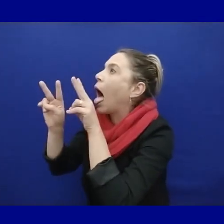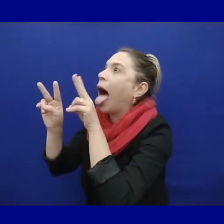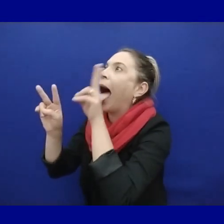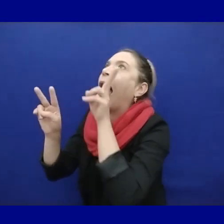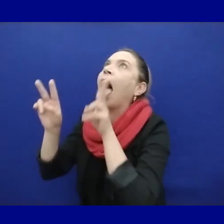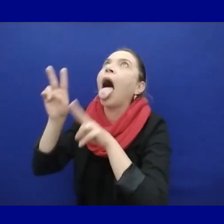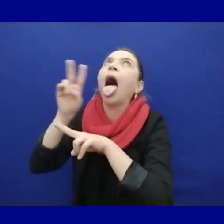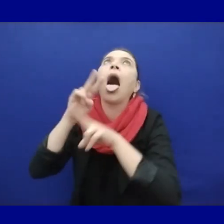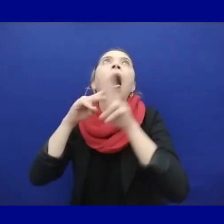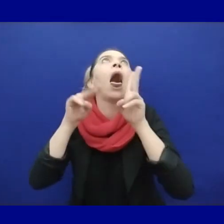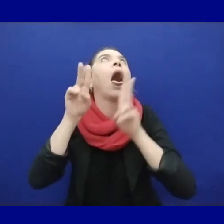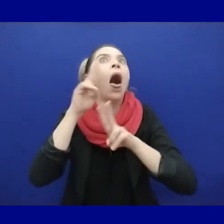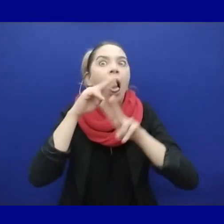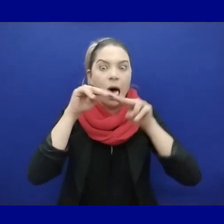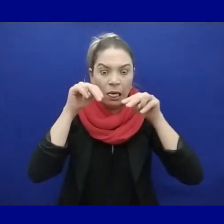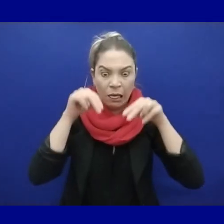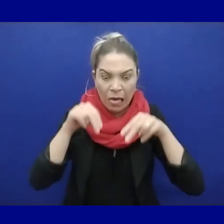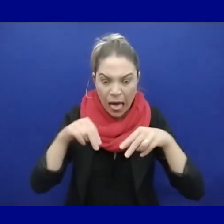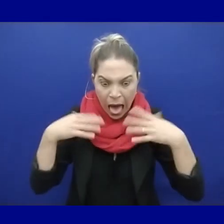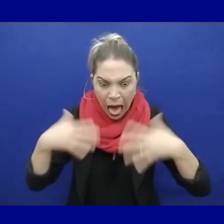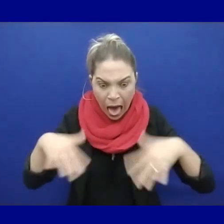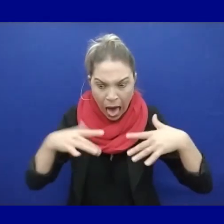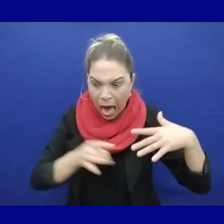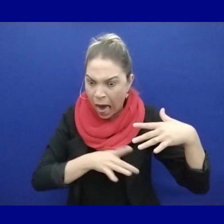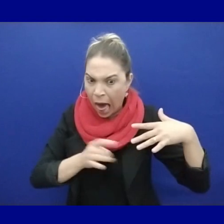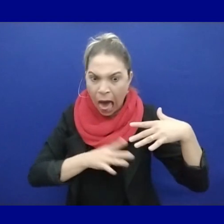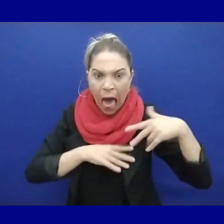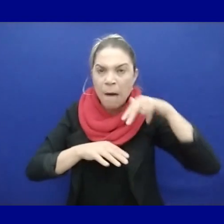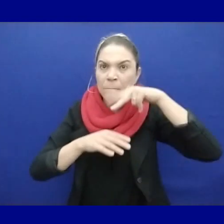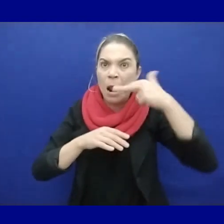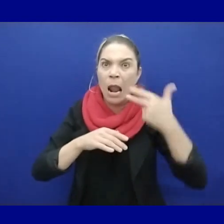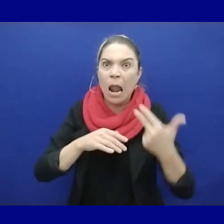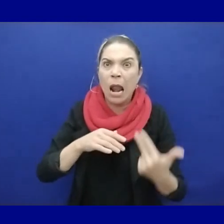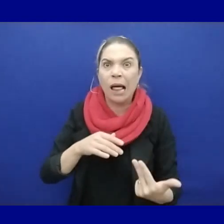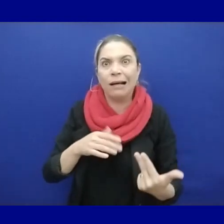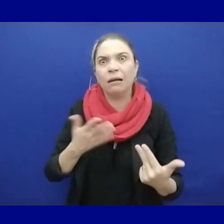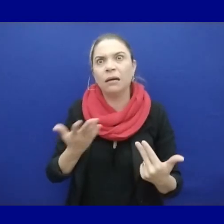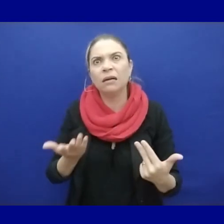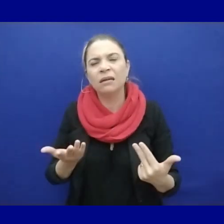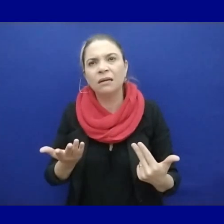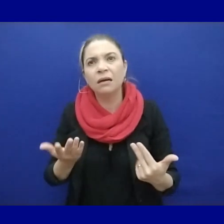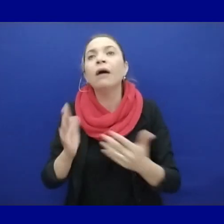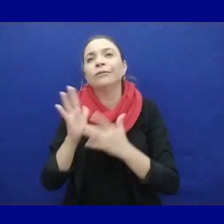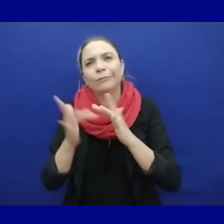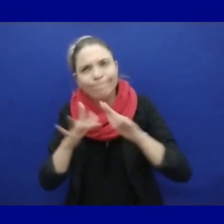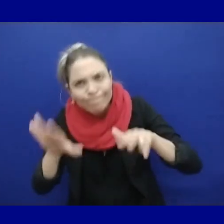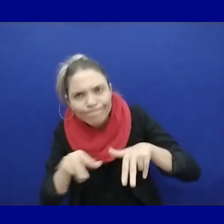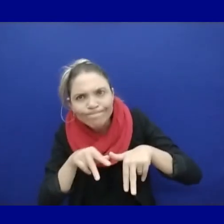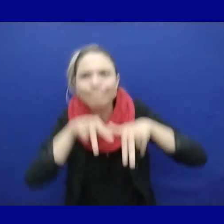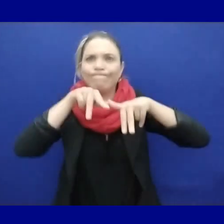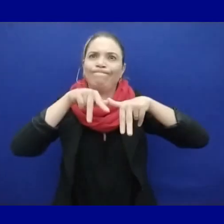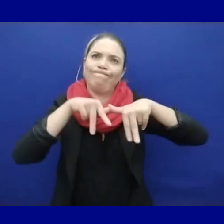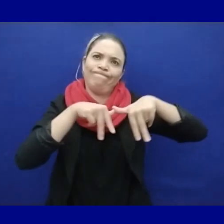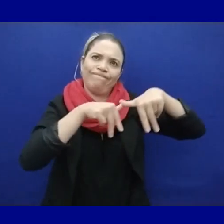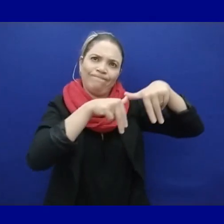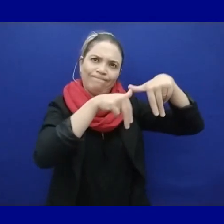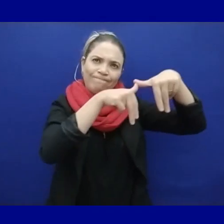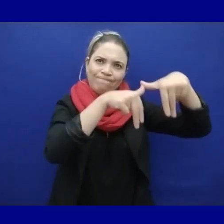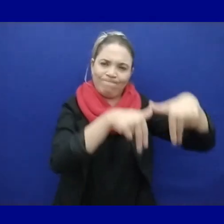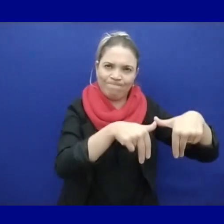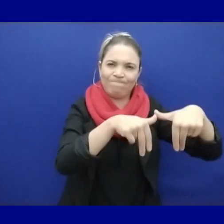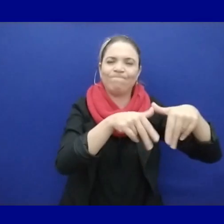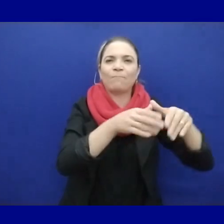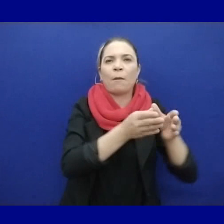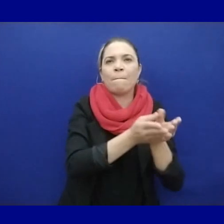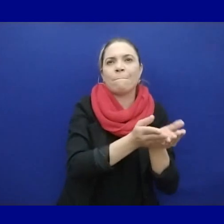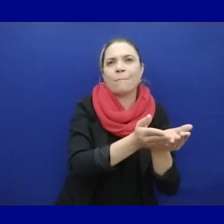Quando subiram ambos ao barco, Jesus e Pedro, o vento cessou. E certamente Pedro pensou: por que eu